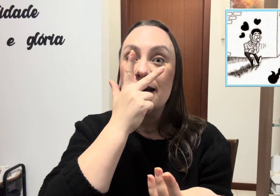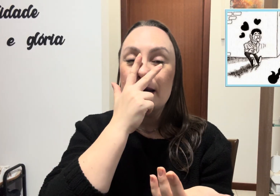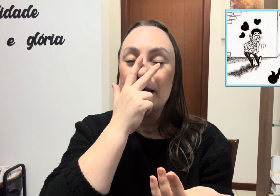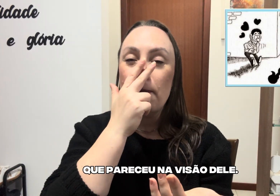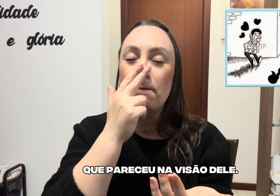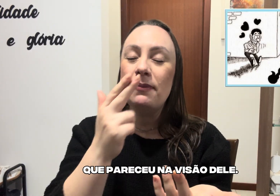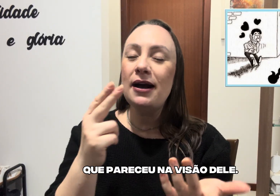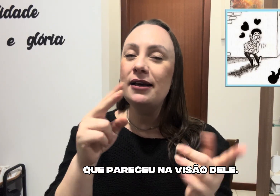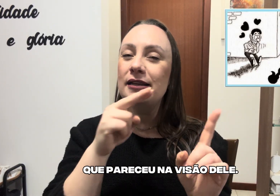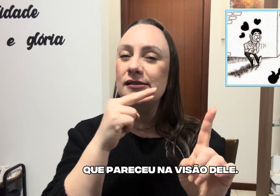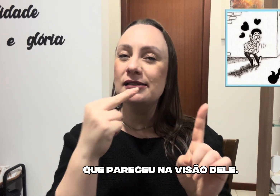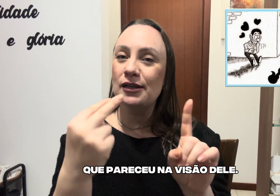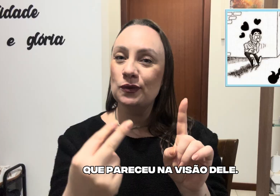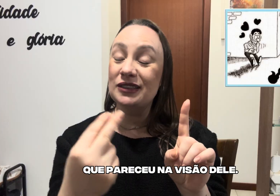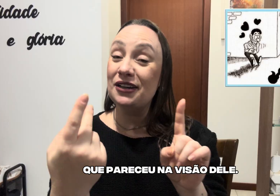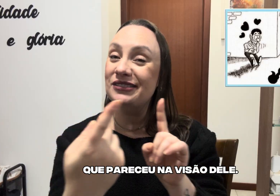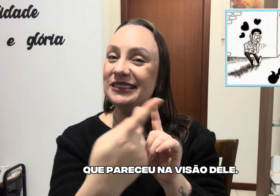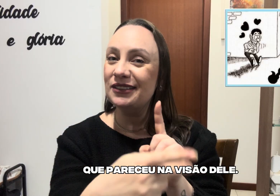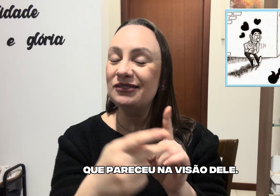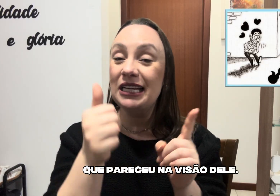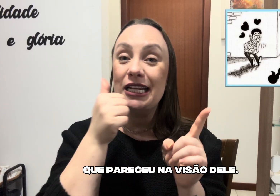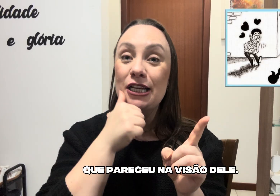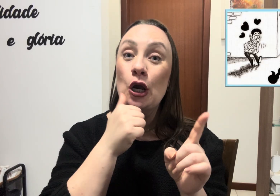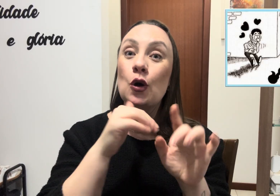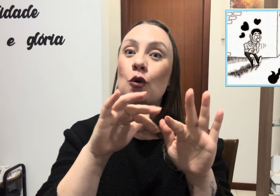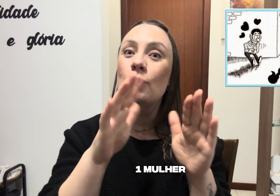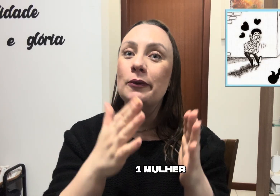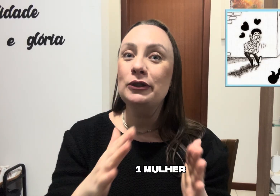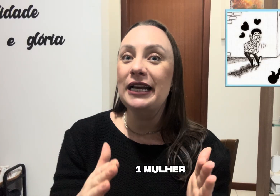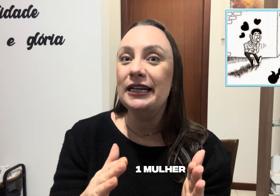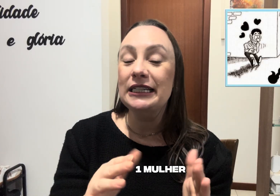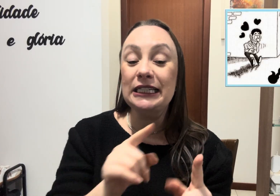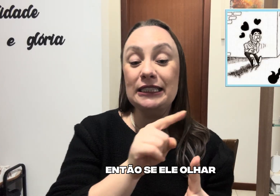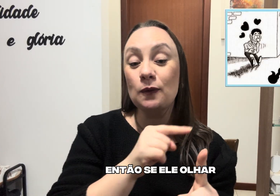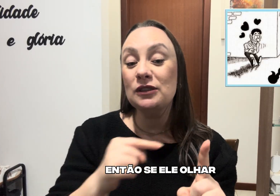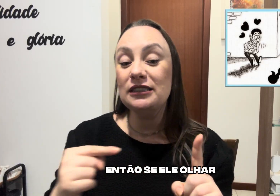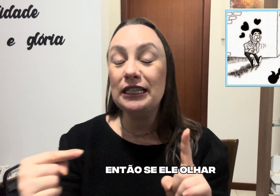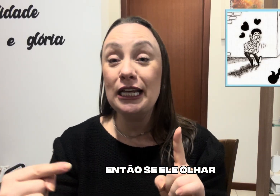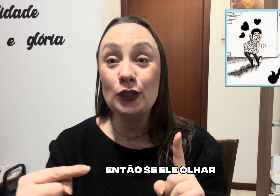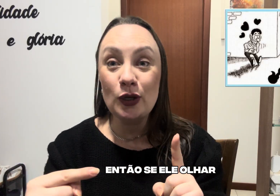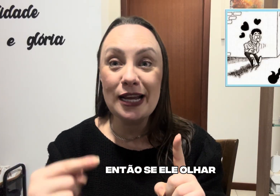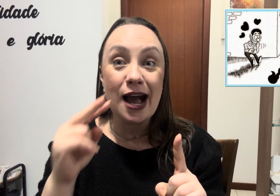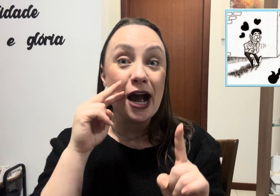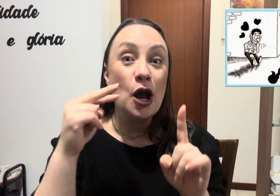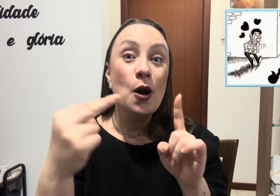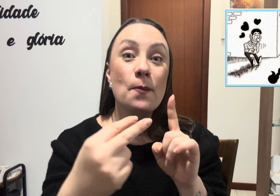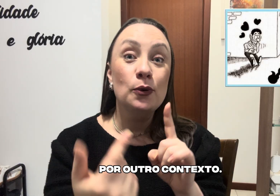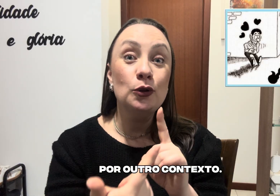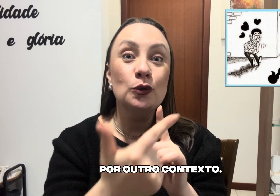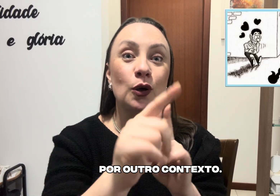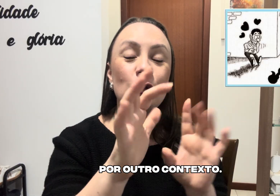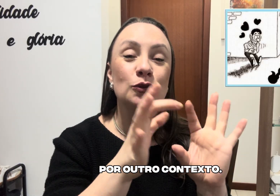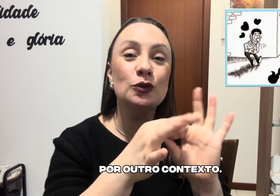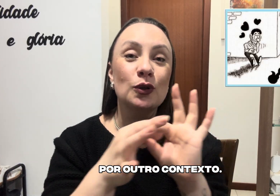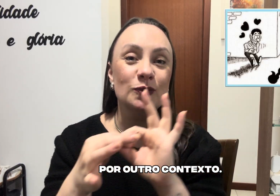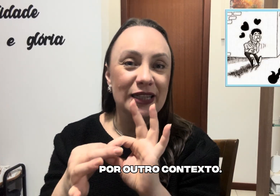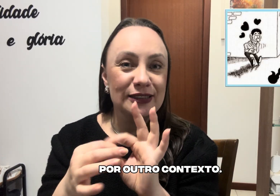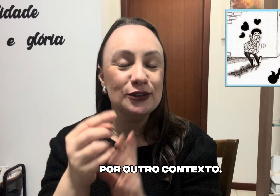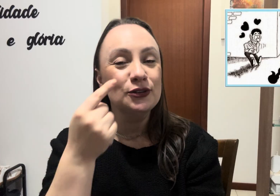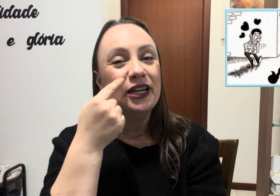que pareceu, na visão dele, uma mulher. Então, se ele olhar por outro contexto, ele